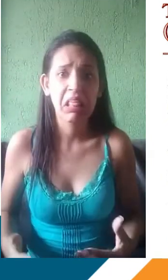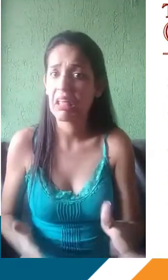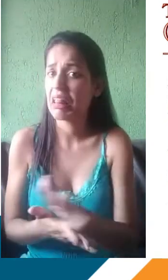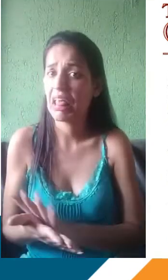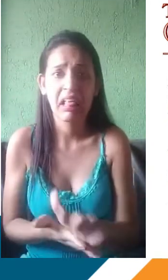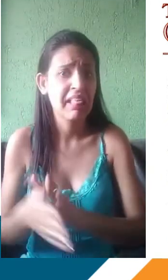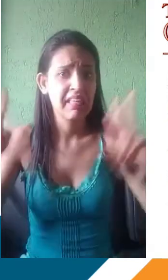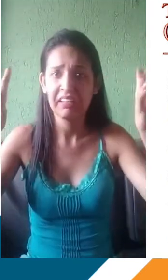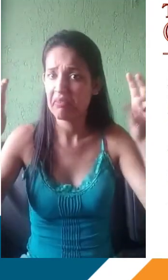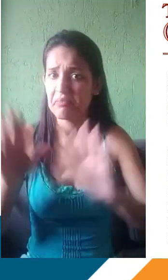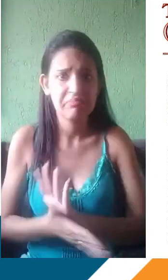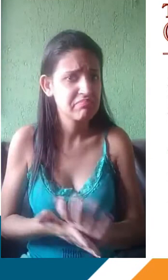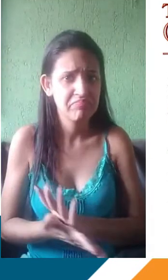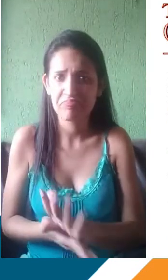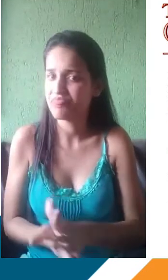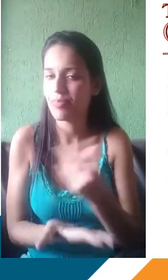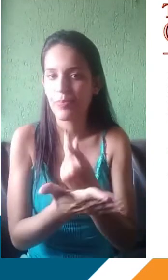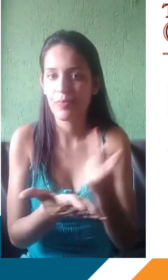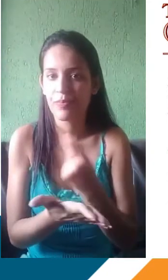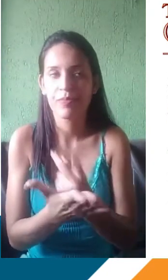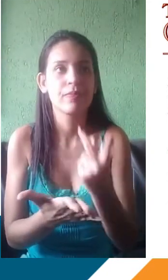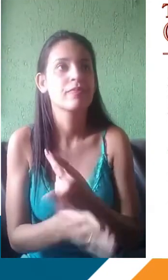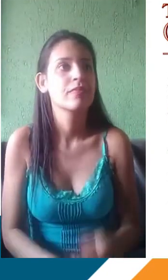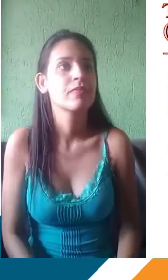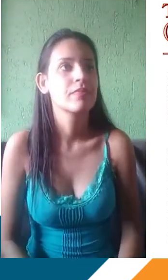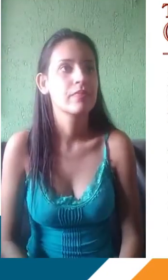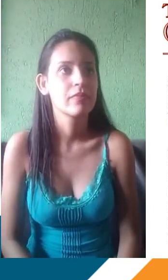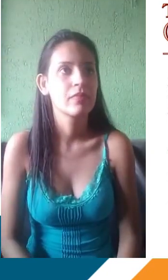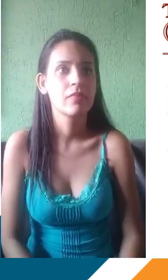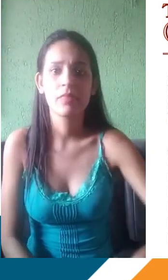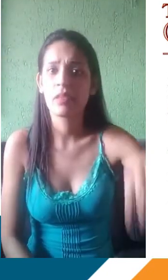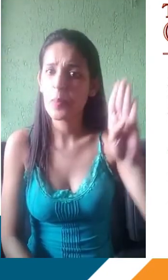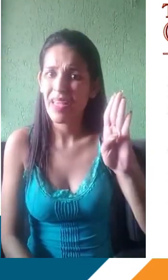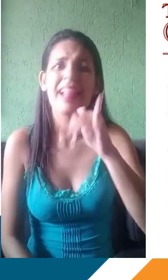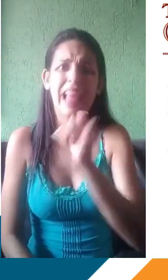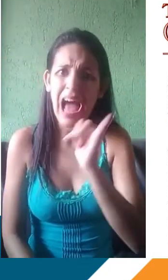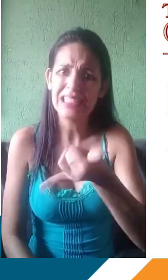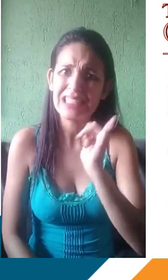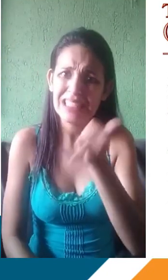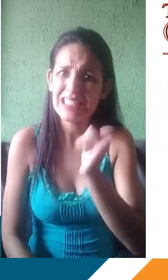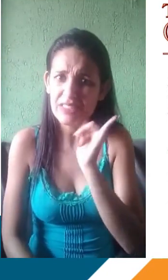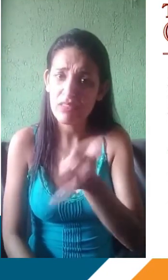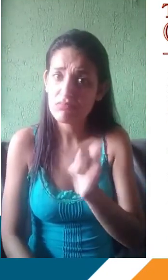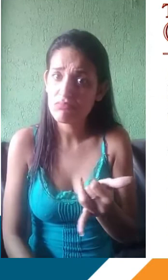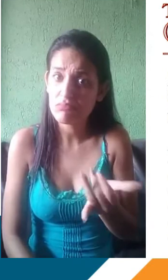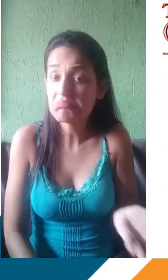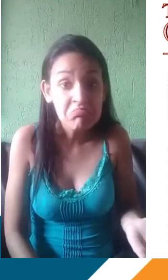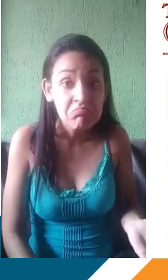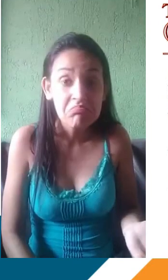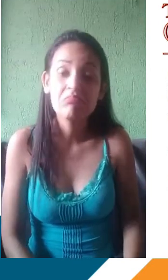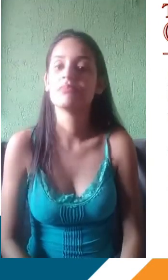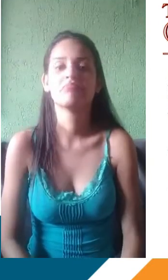sobre um dado tema com objetividade e dados. Também podemos excluir a letra B, pois não há uma sequência narrativa,